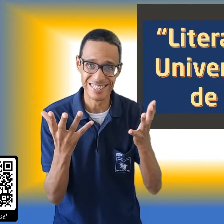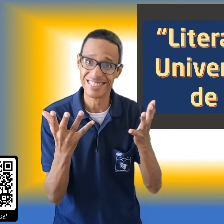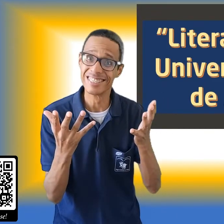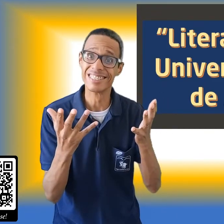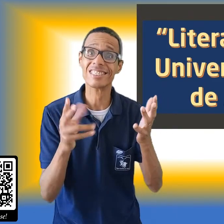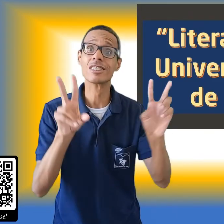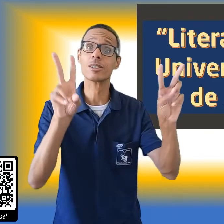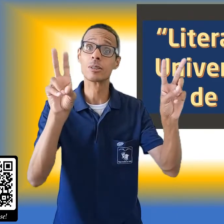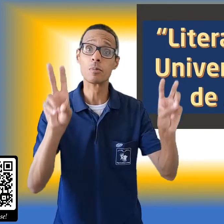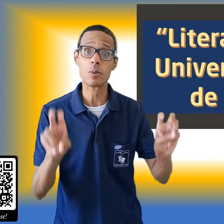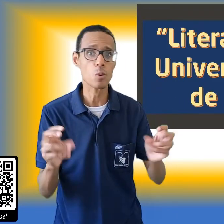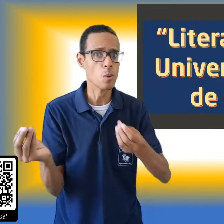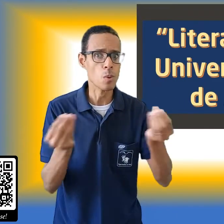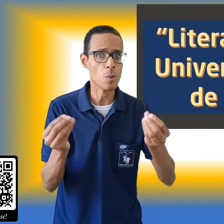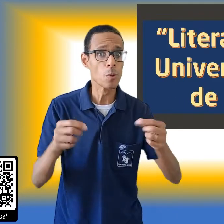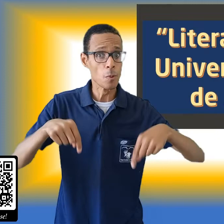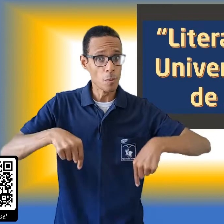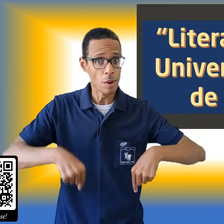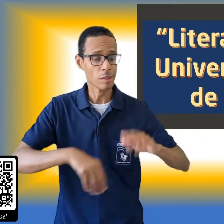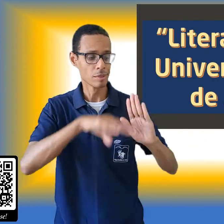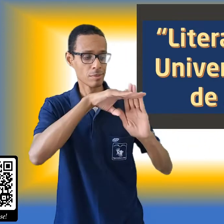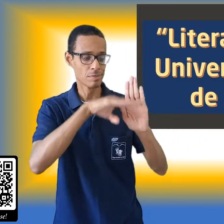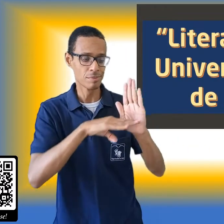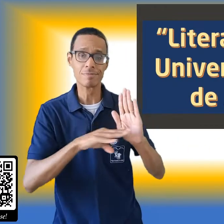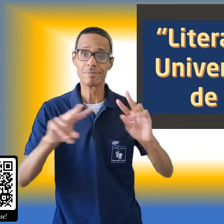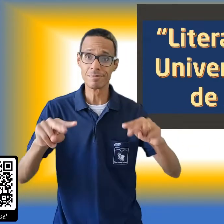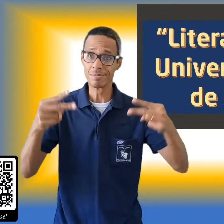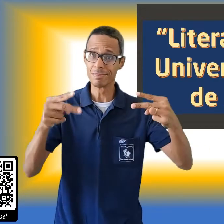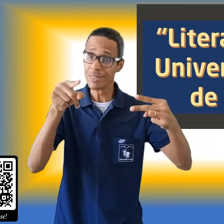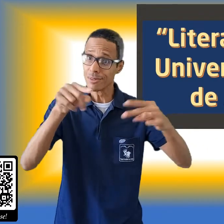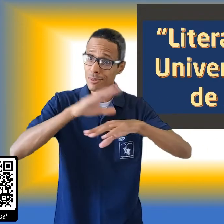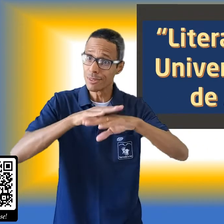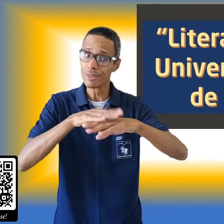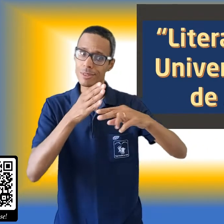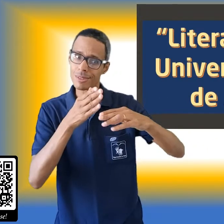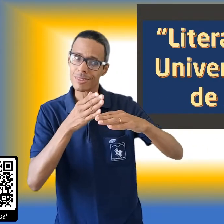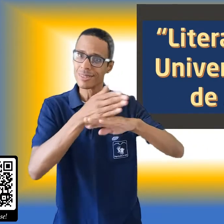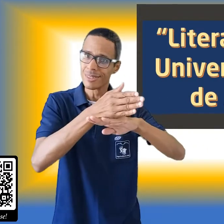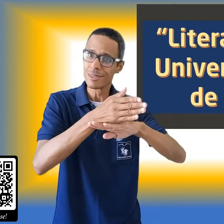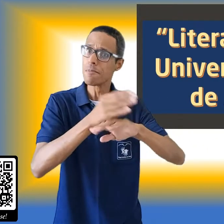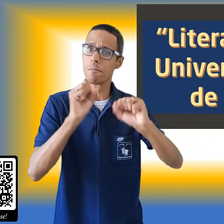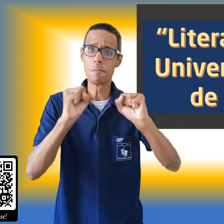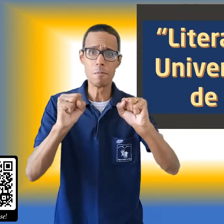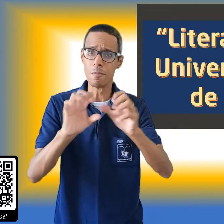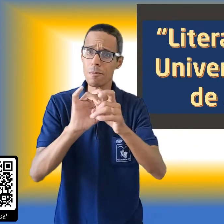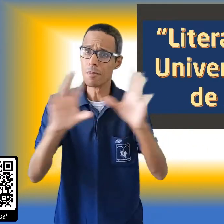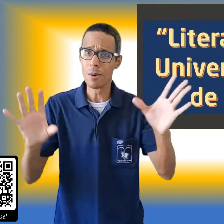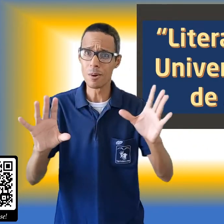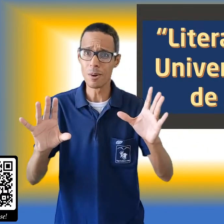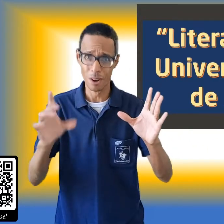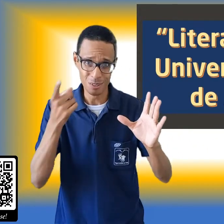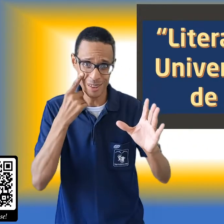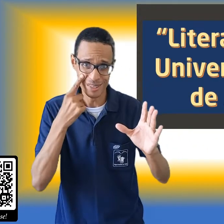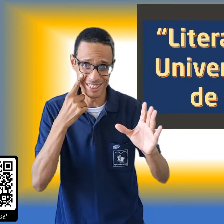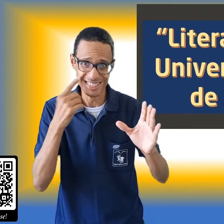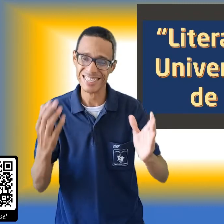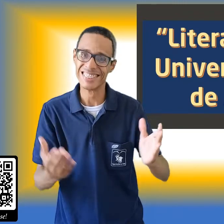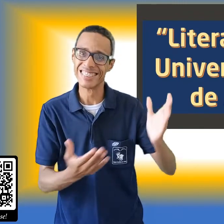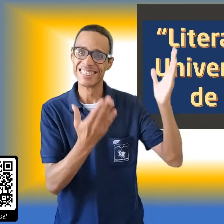cada título, acesse os links que estão aqui abaixo, à frente de cada um. Veja aí comigo o bloco